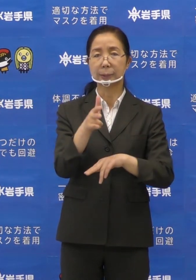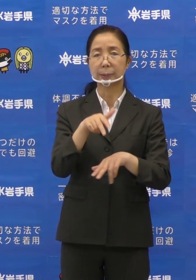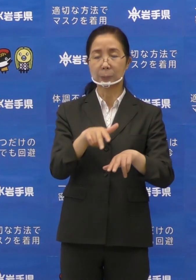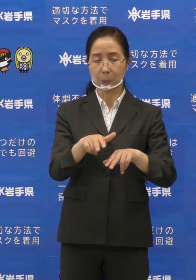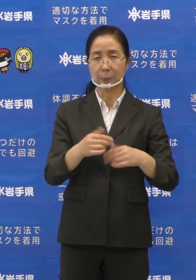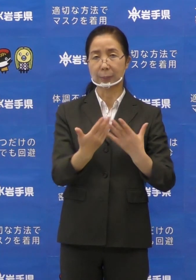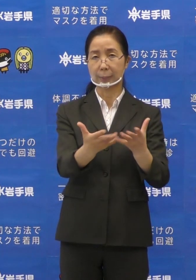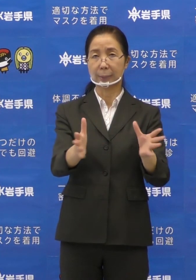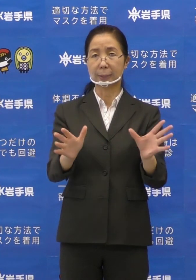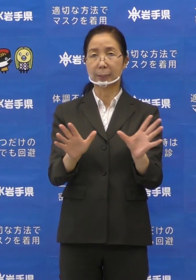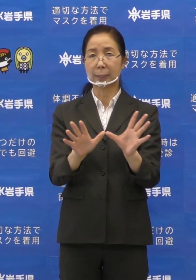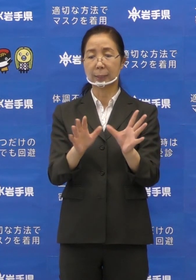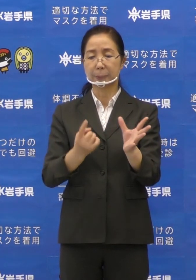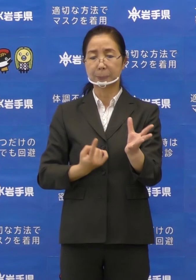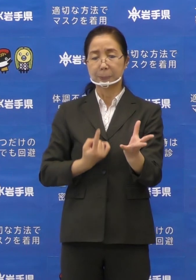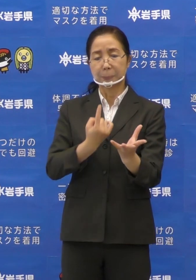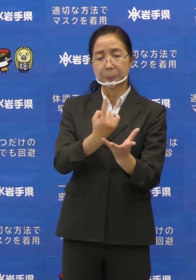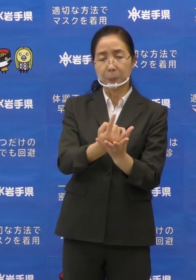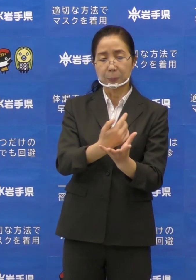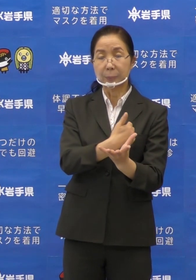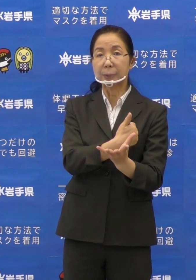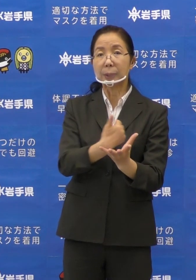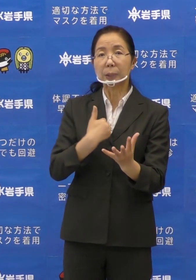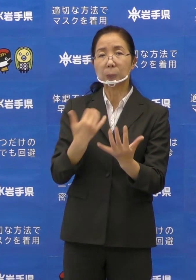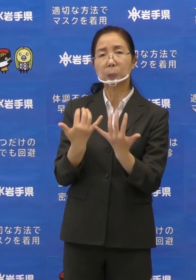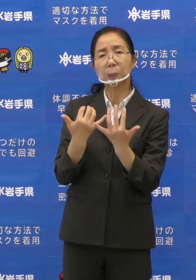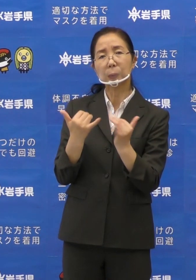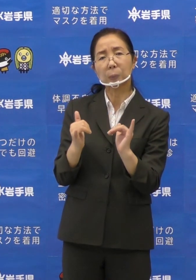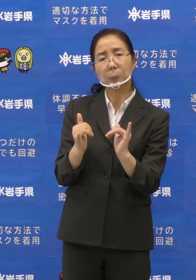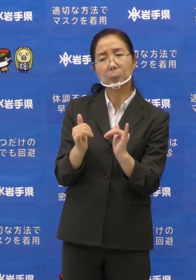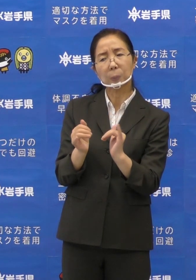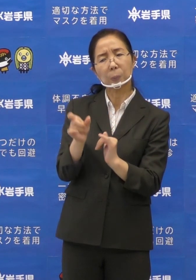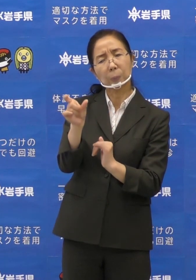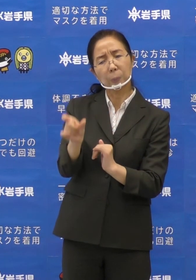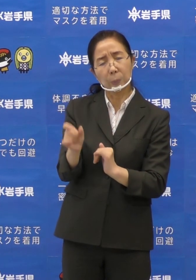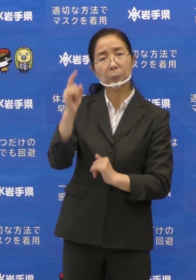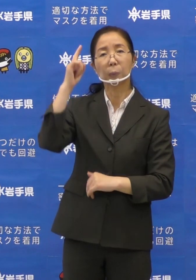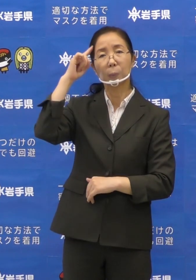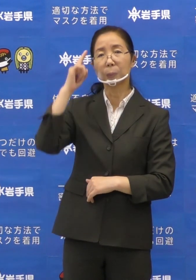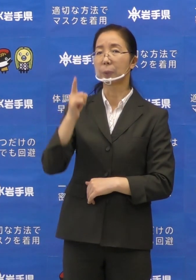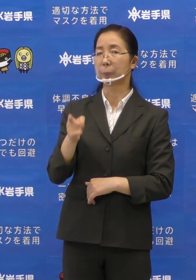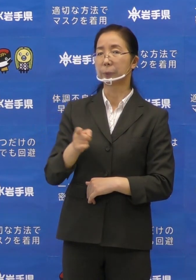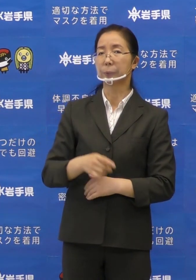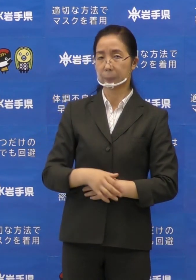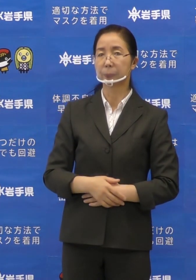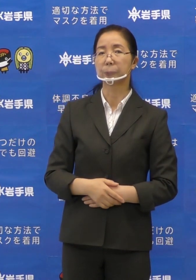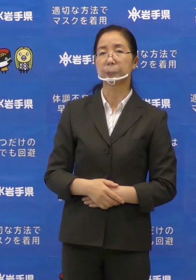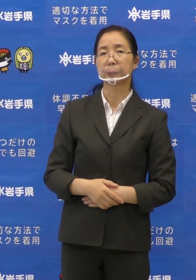っていける人だなと思っております。